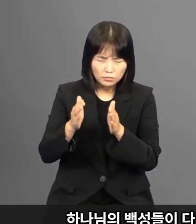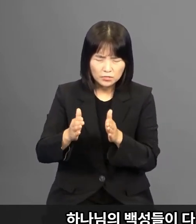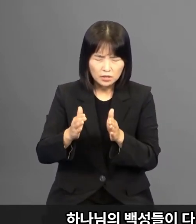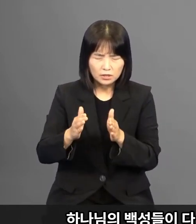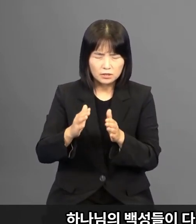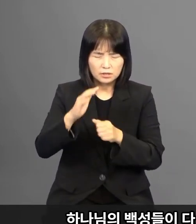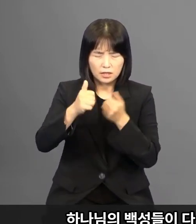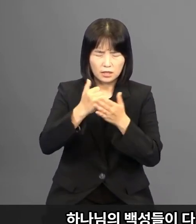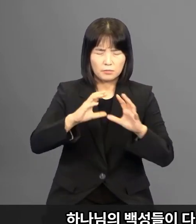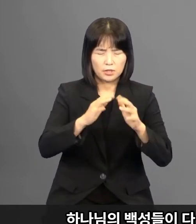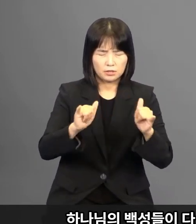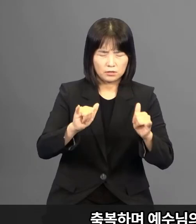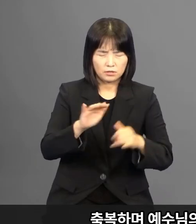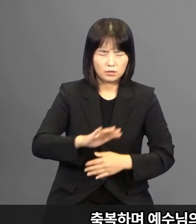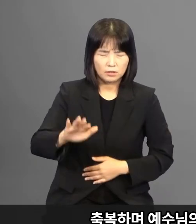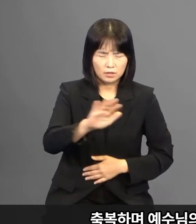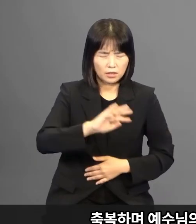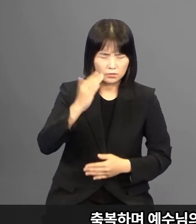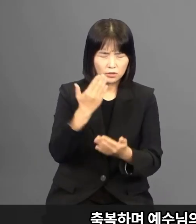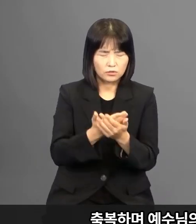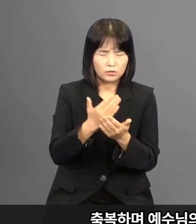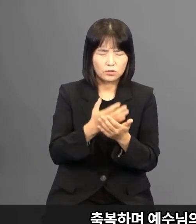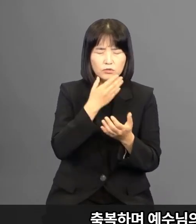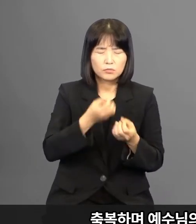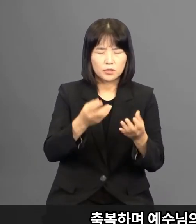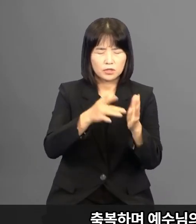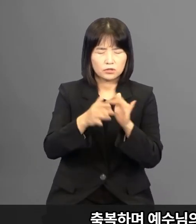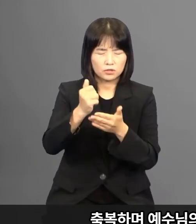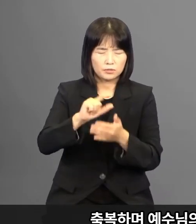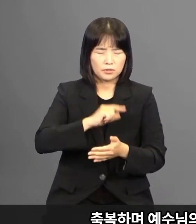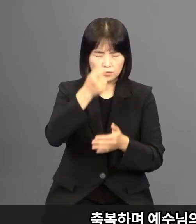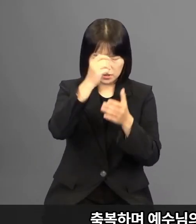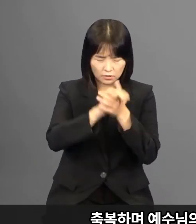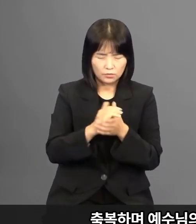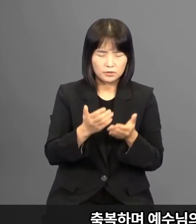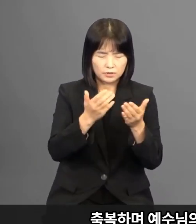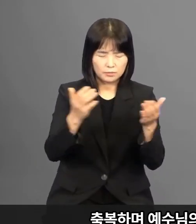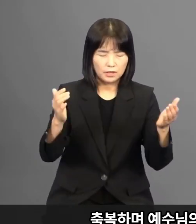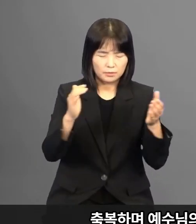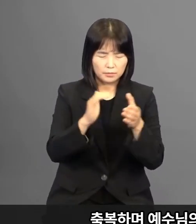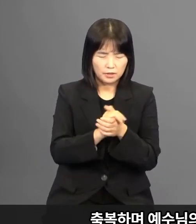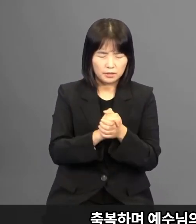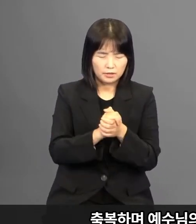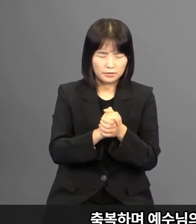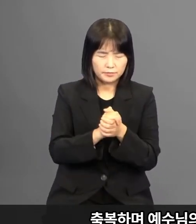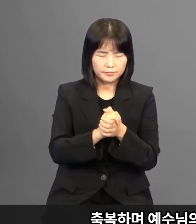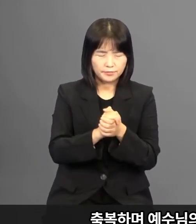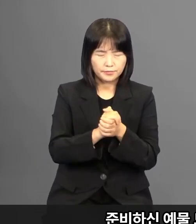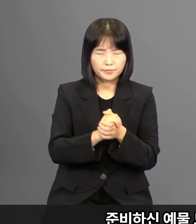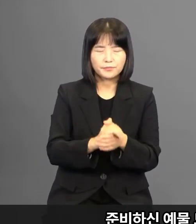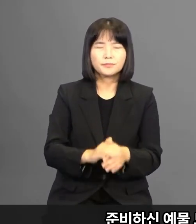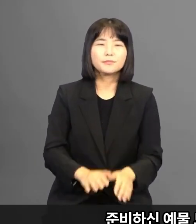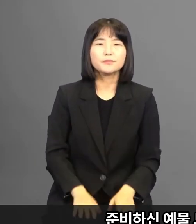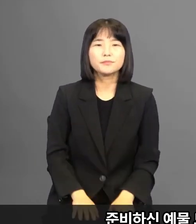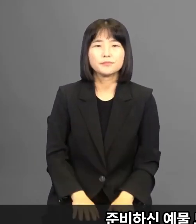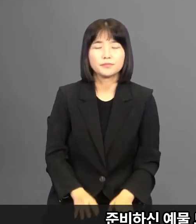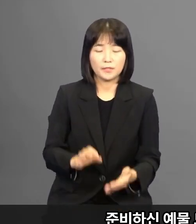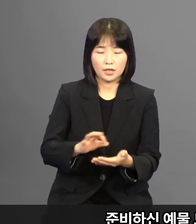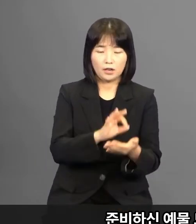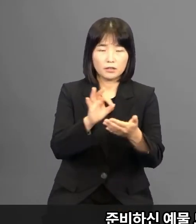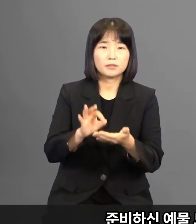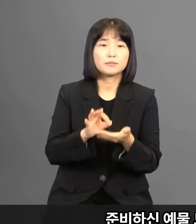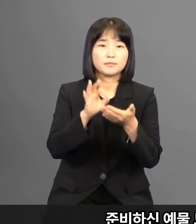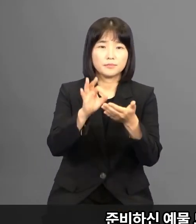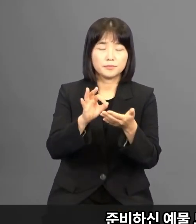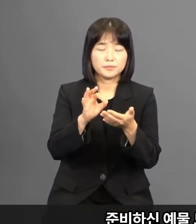있도록 인도하여 주시옵소서. 축복하며 예수님의 이름으로 기도드립니다. 아멘. 준비하신 예물 드리며